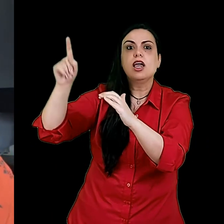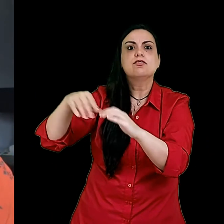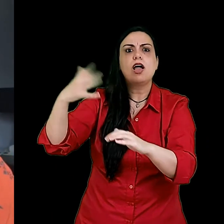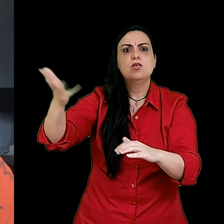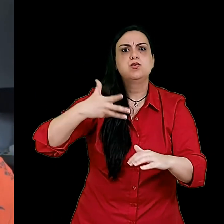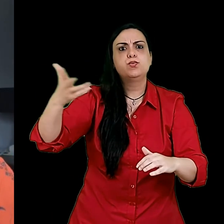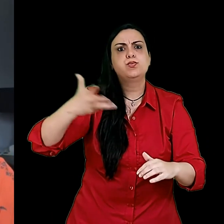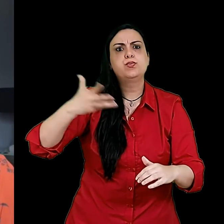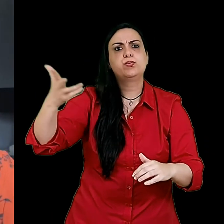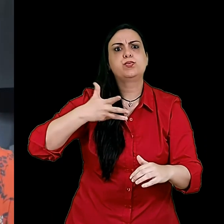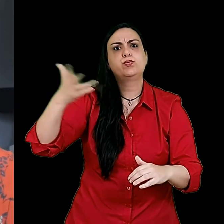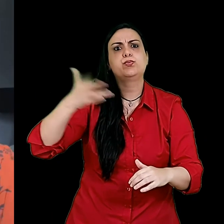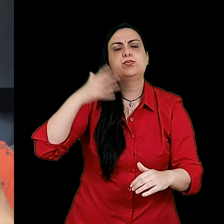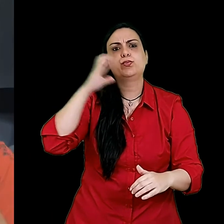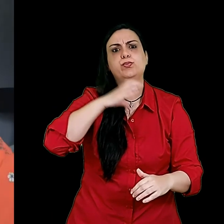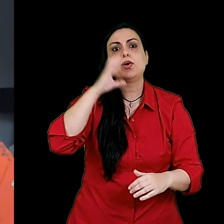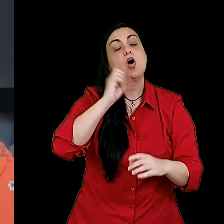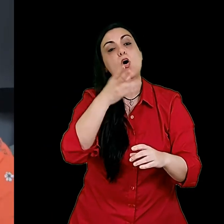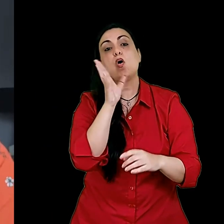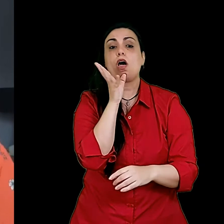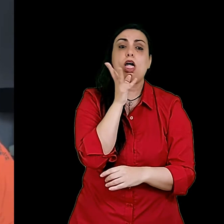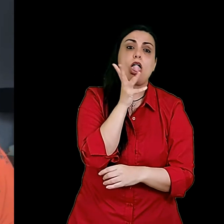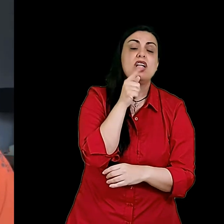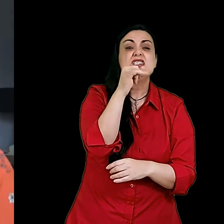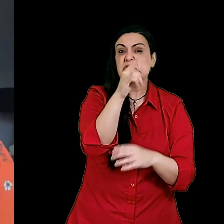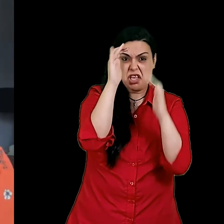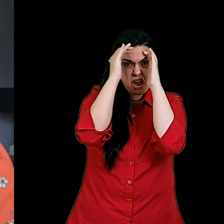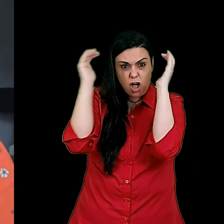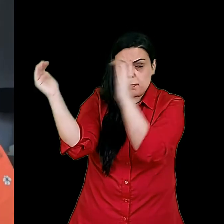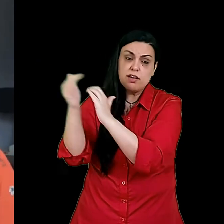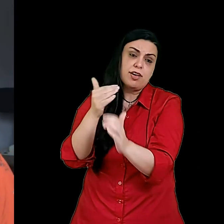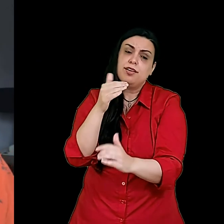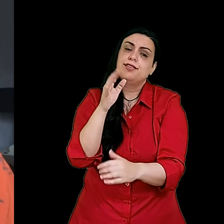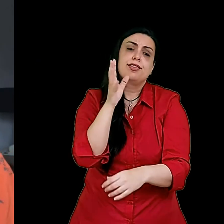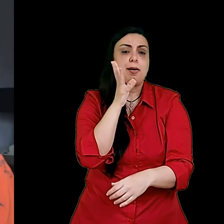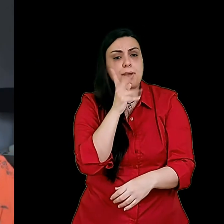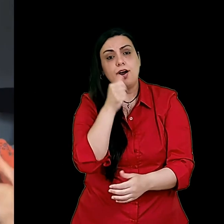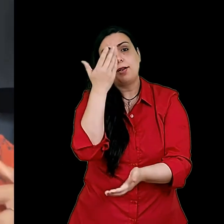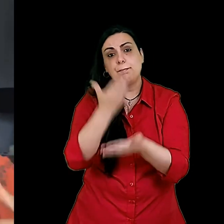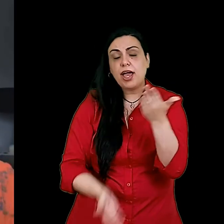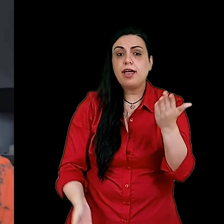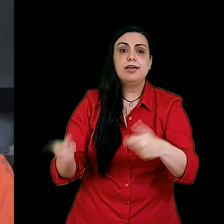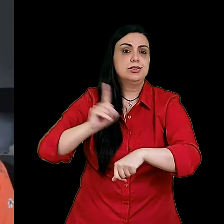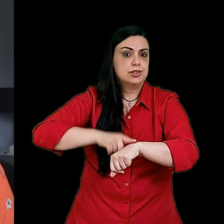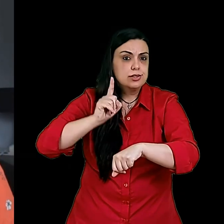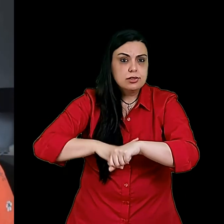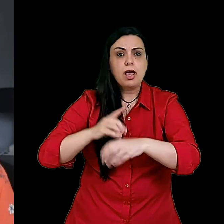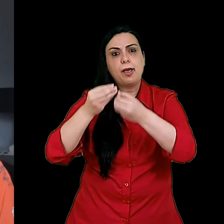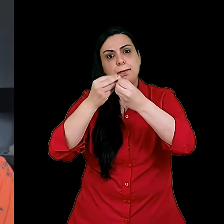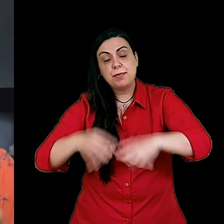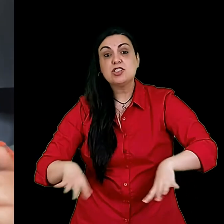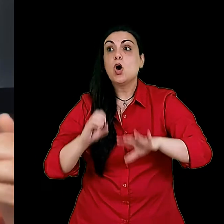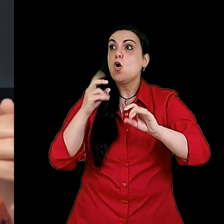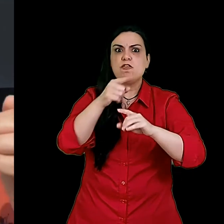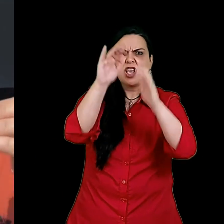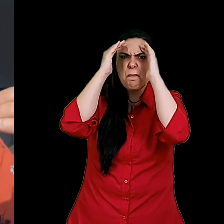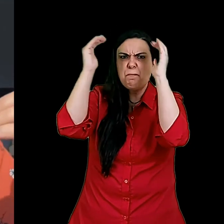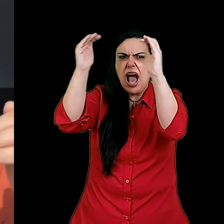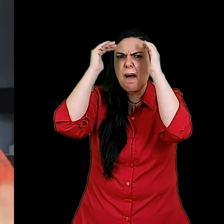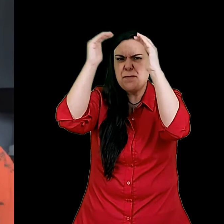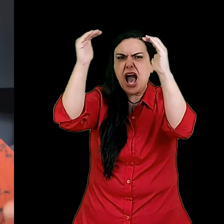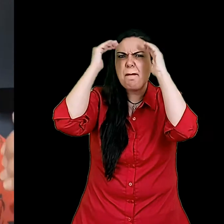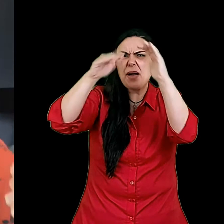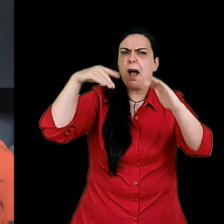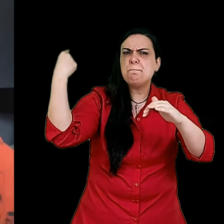que Deus está te dando agora é que vai determinar o ritmo da sua chamada, a celeridade da sua chamada, a desenvoltura da sua chamada. O que você